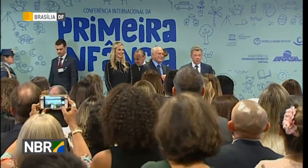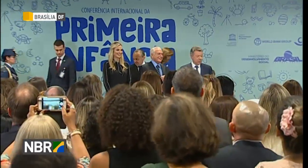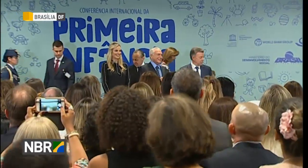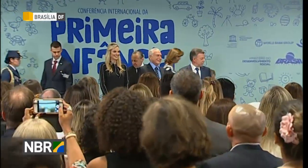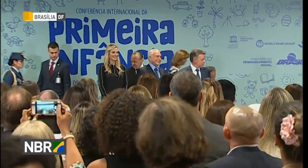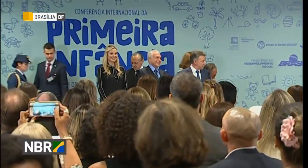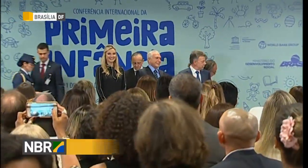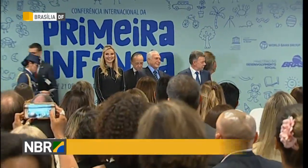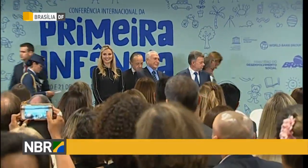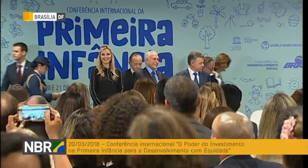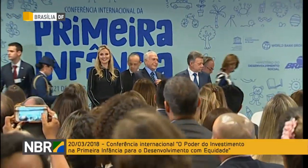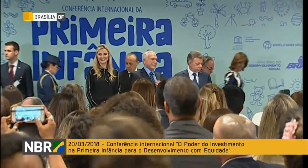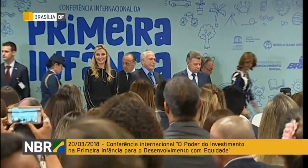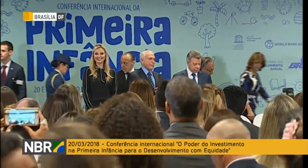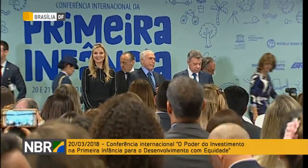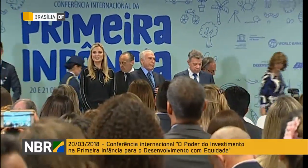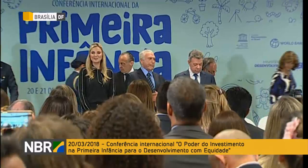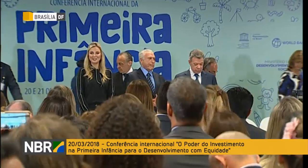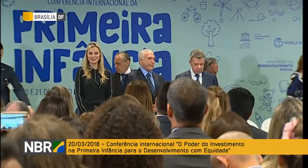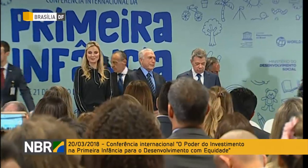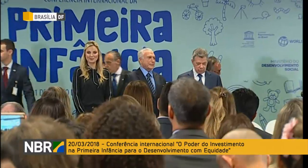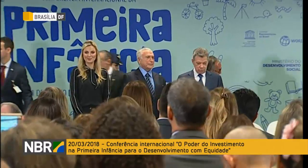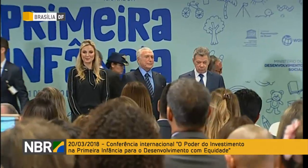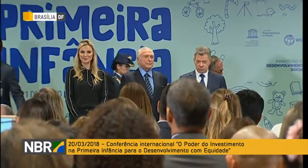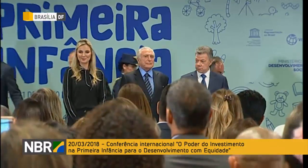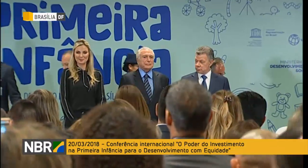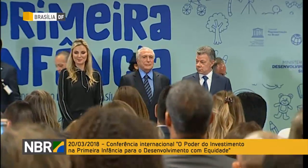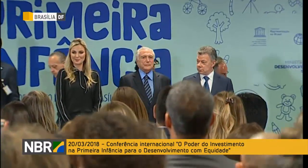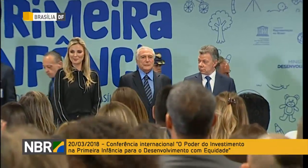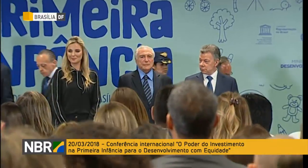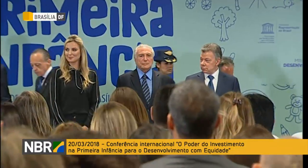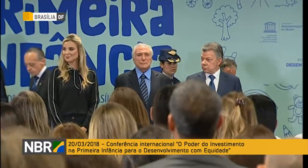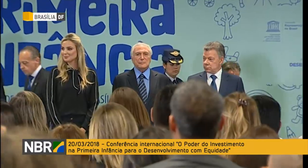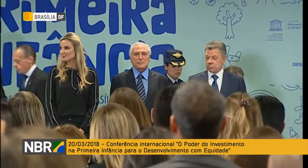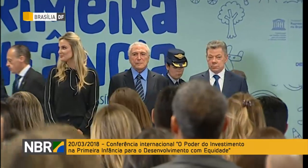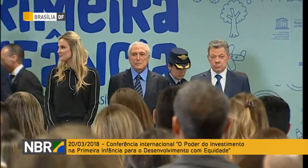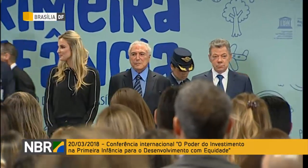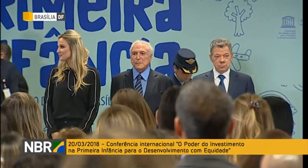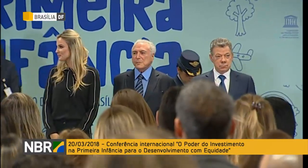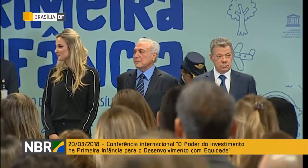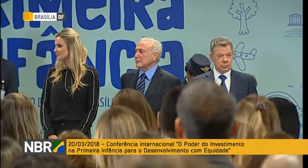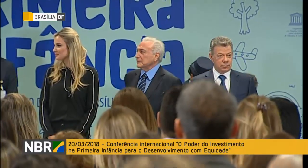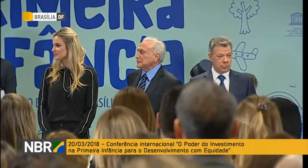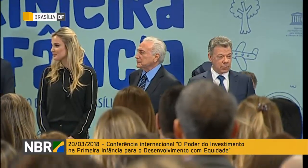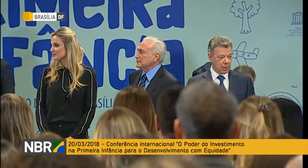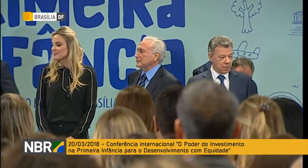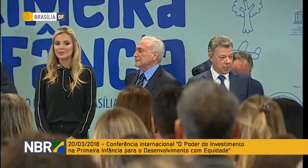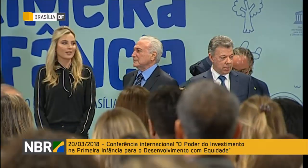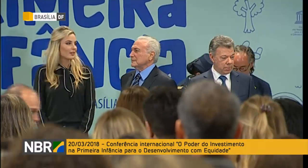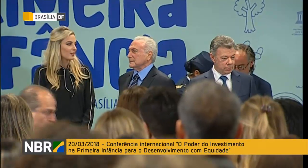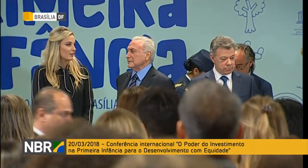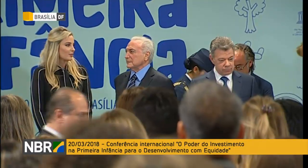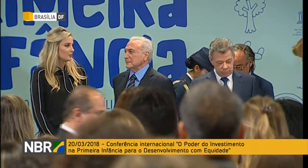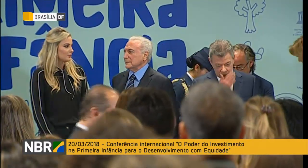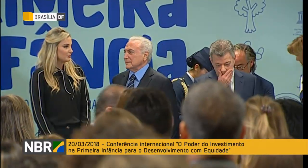Roguin, do embaixador do Canadá no Brasil, Ricardo Savoni,